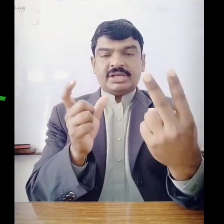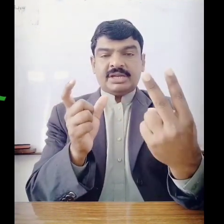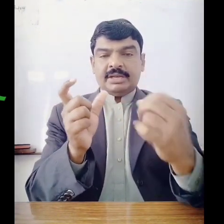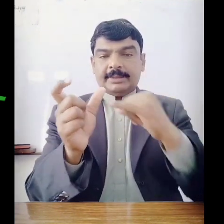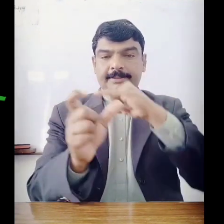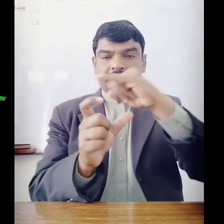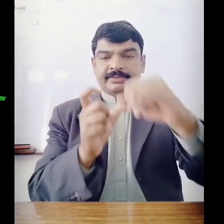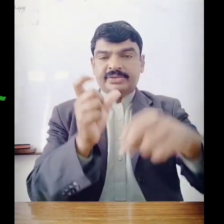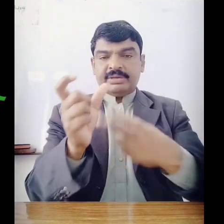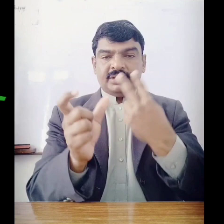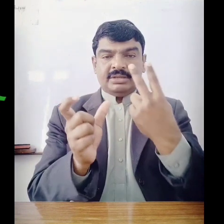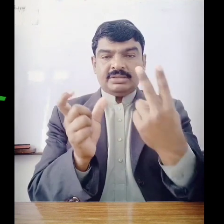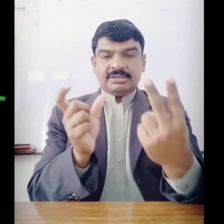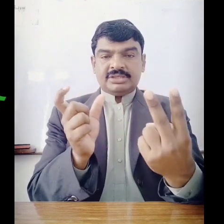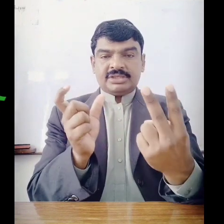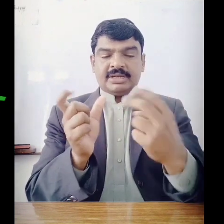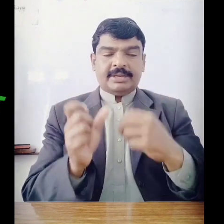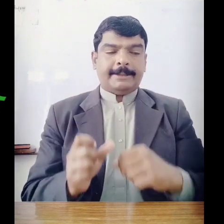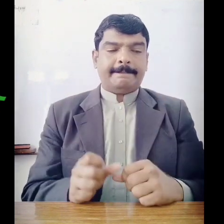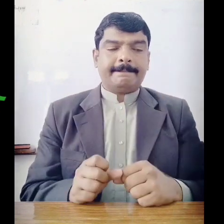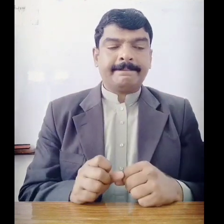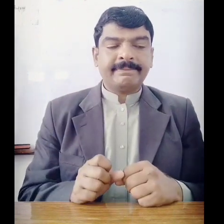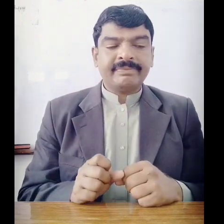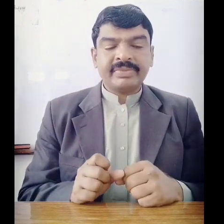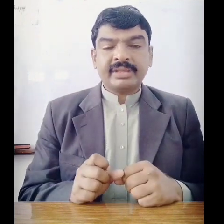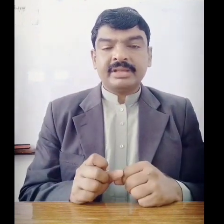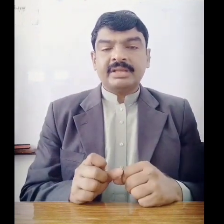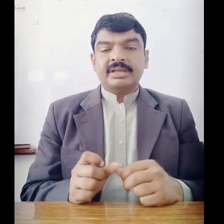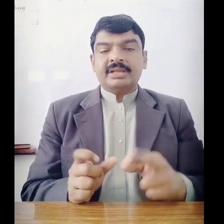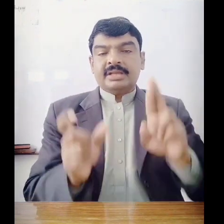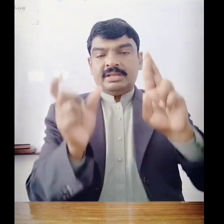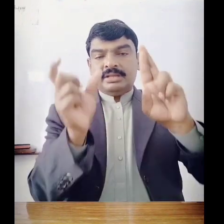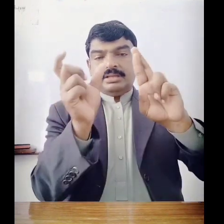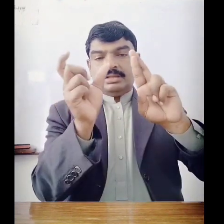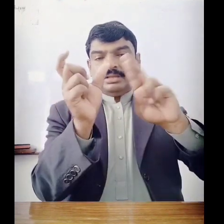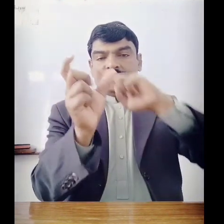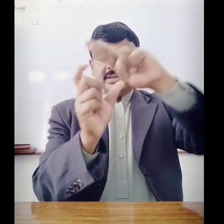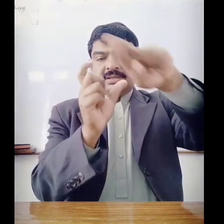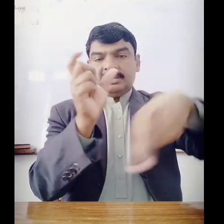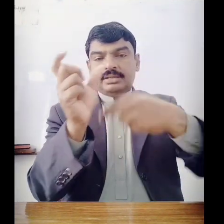जमादियुल सानी, जमादियुल सानी।